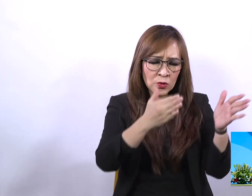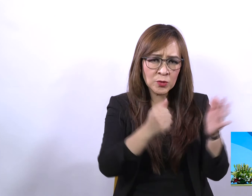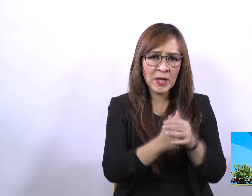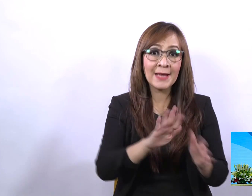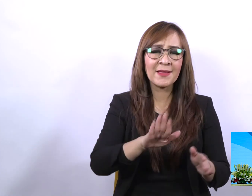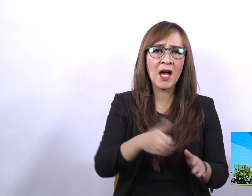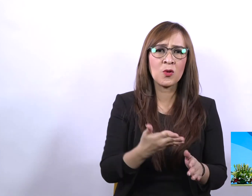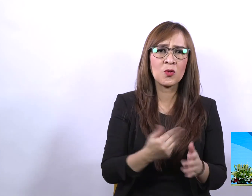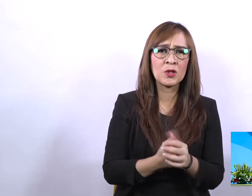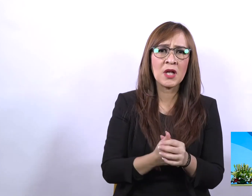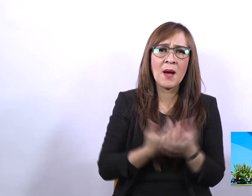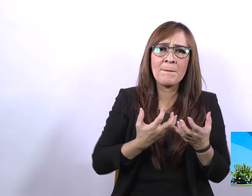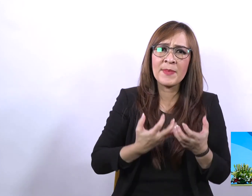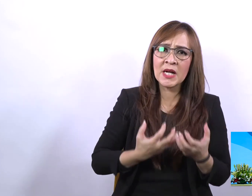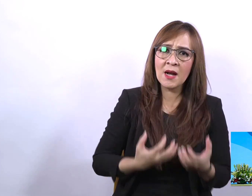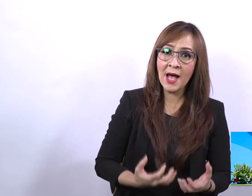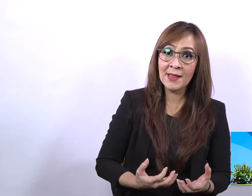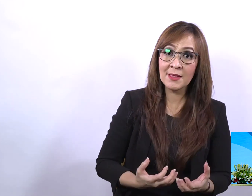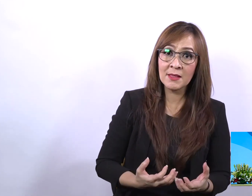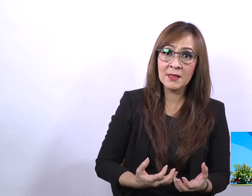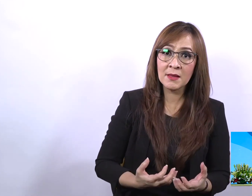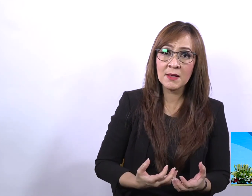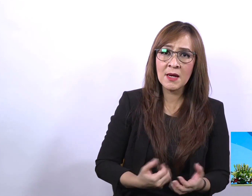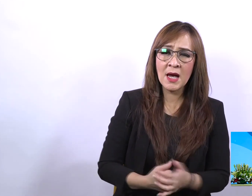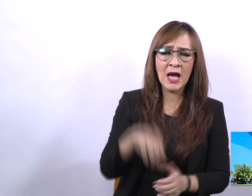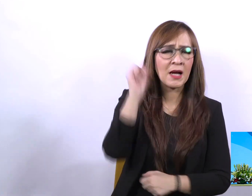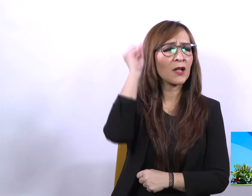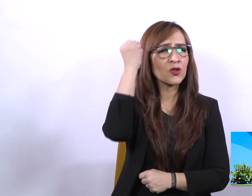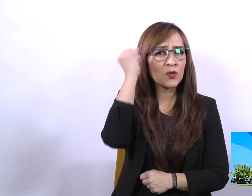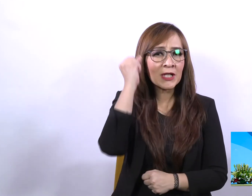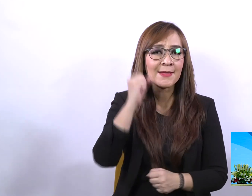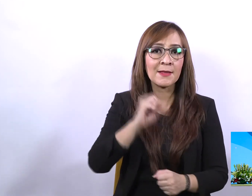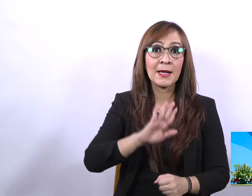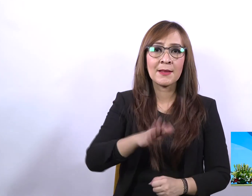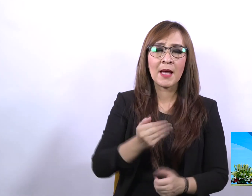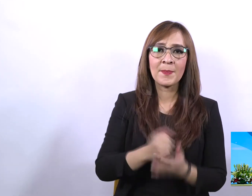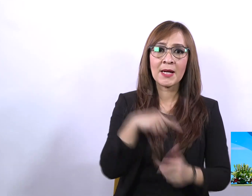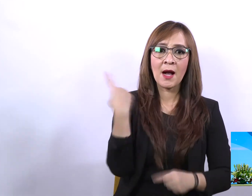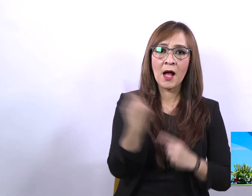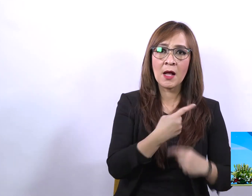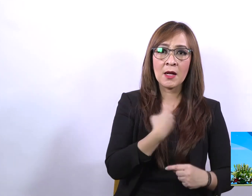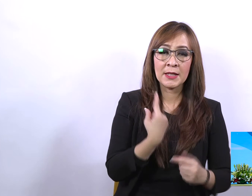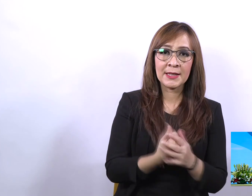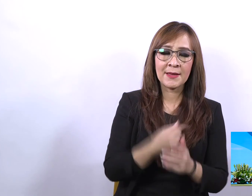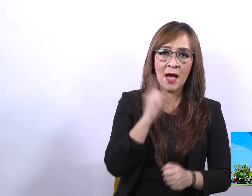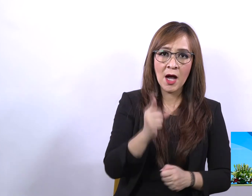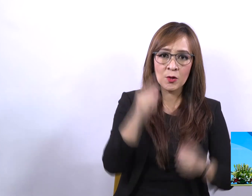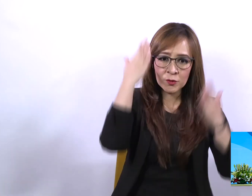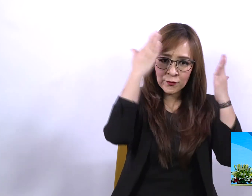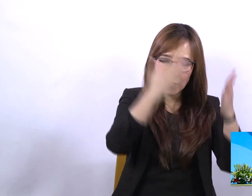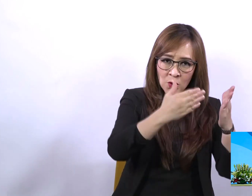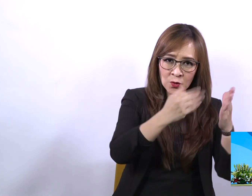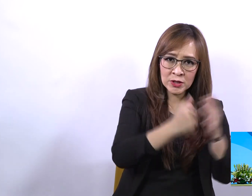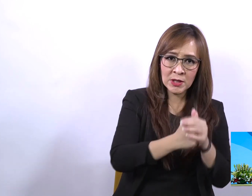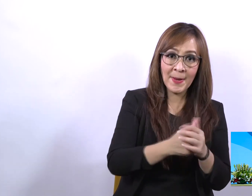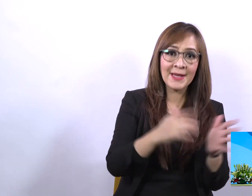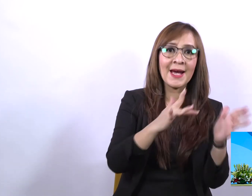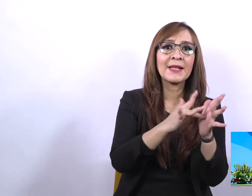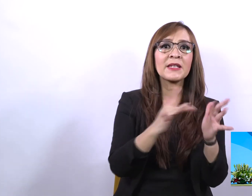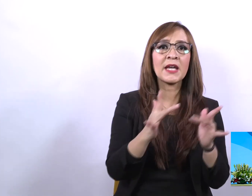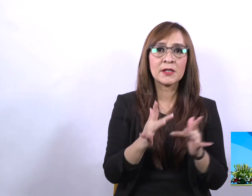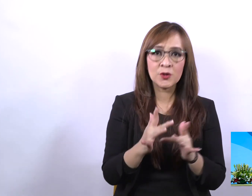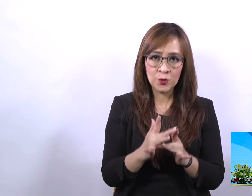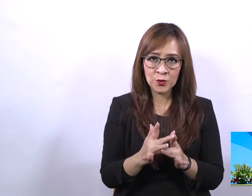taunya keras Tapi sebaliknya kalau kita fokus pada Kristus tahun ini kita melihat rahmatnya kita melihat kemenangan ya kita melihat mujizatnya kita